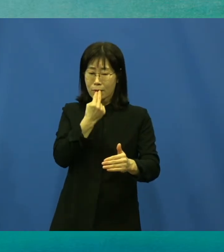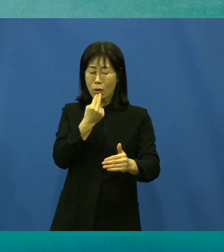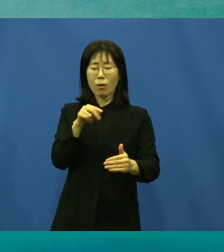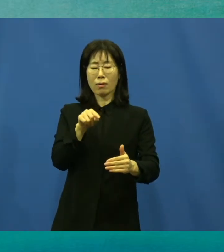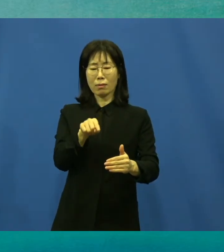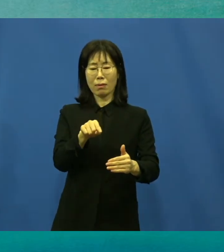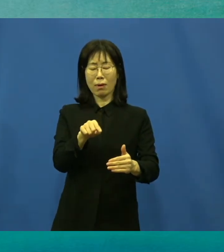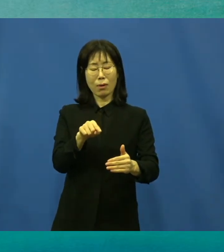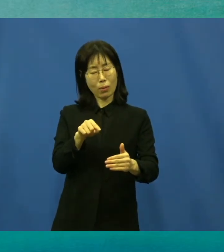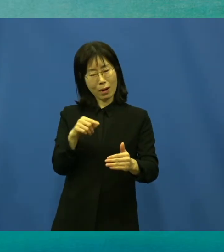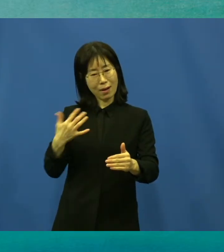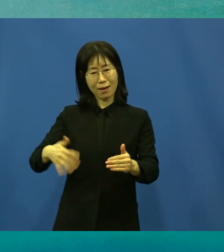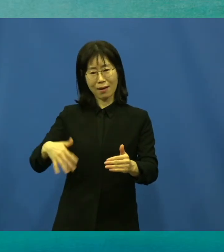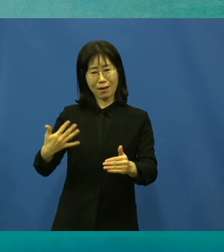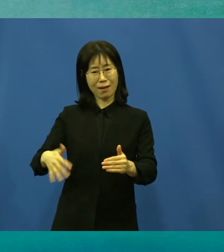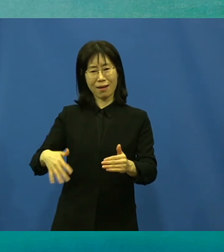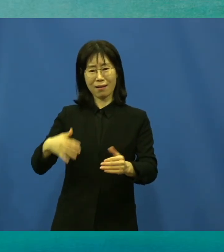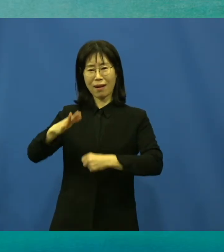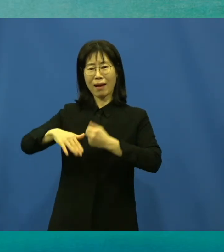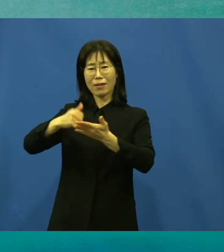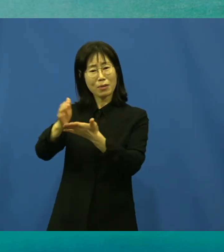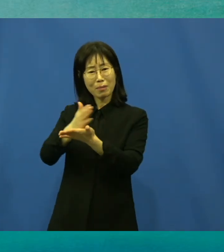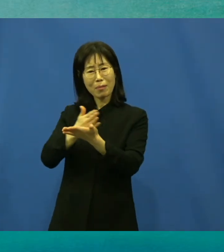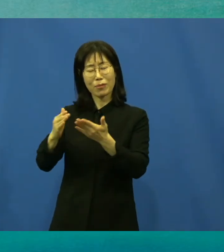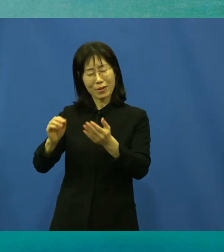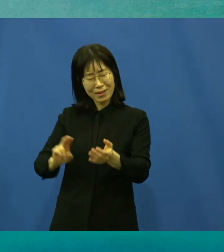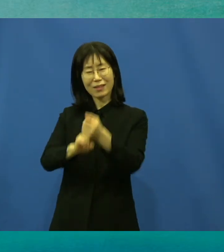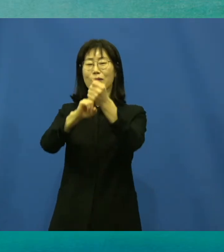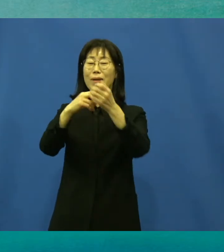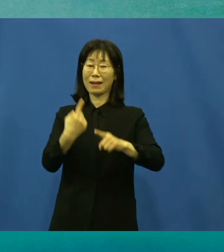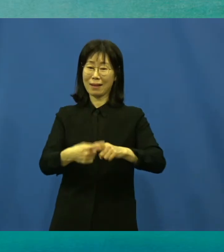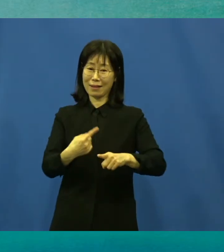바로 하나님의 베푸신 기적인 것입니다.